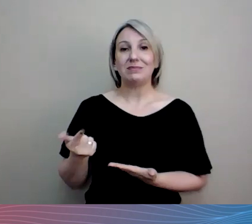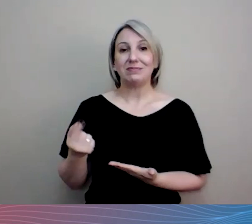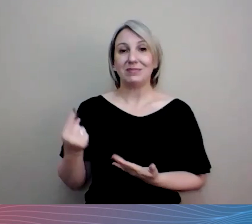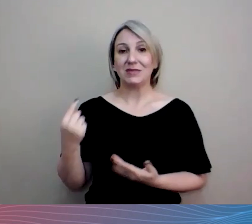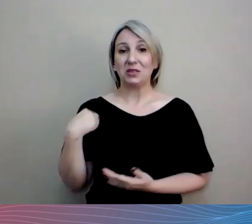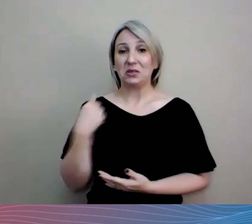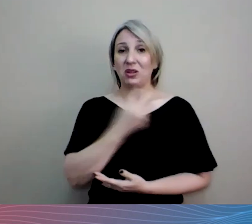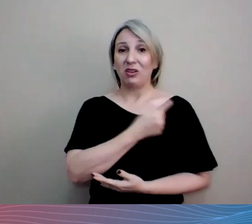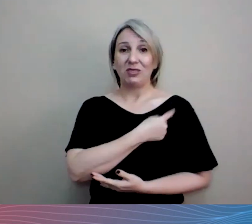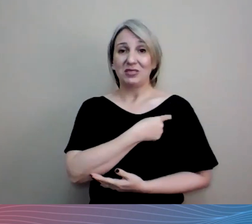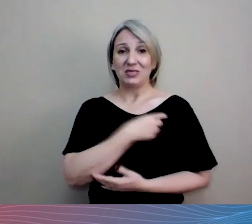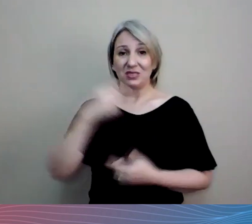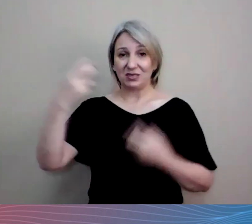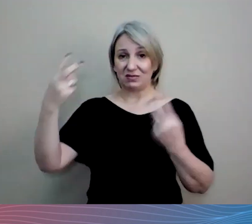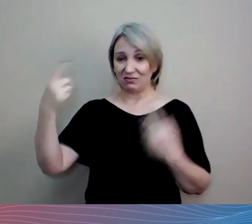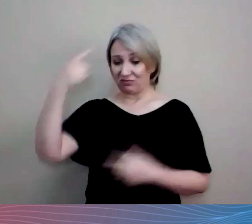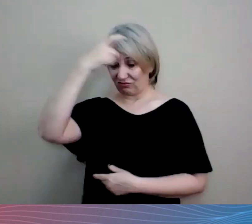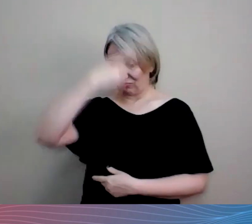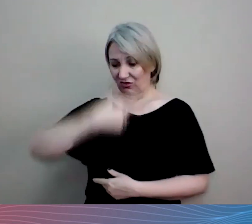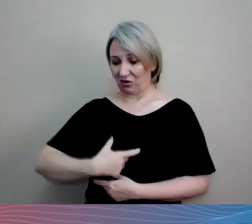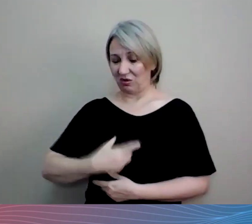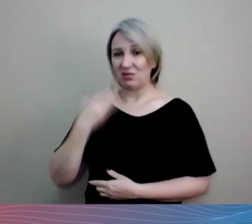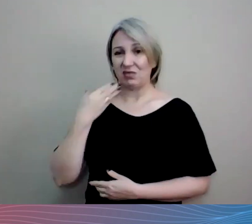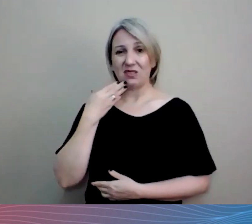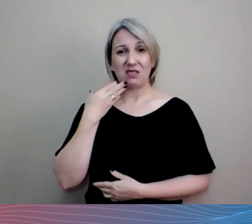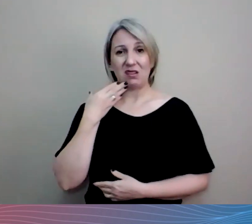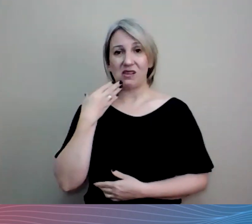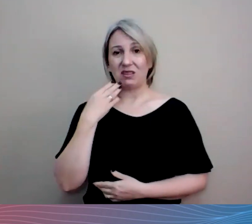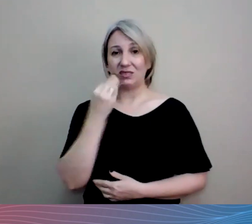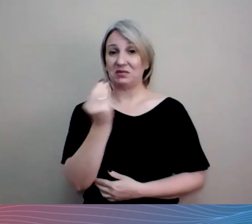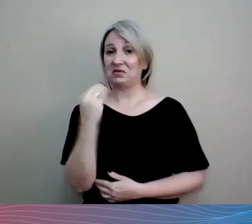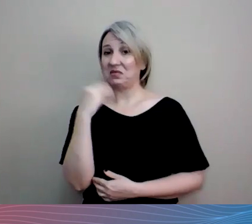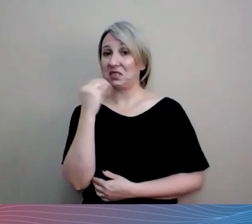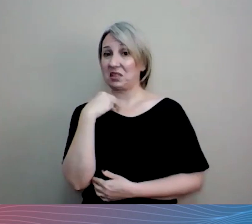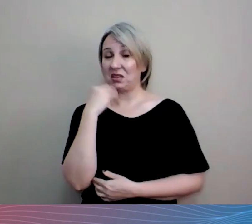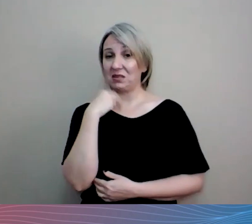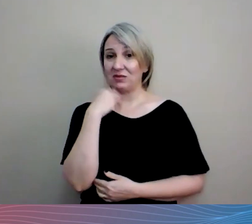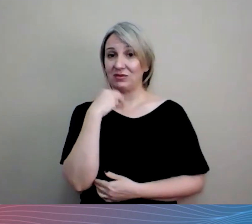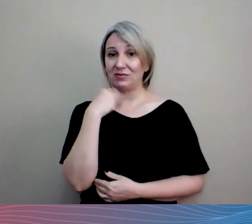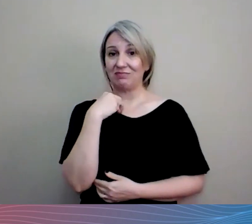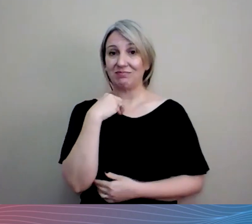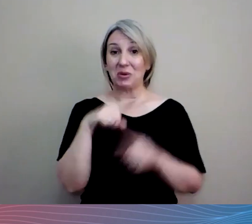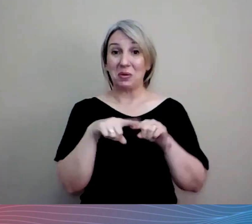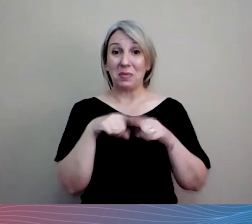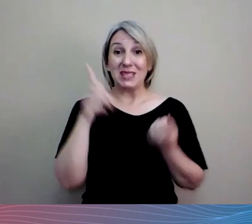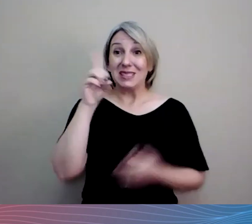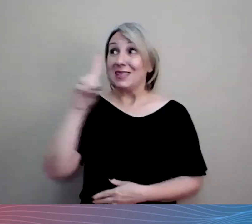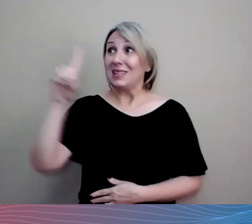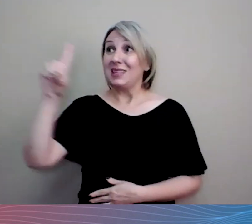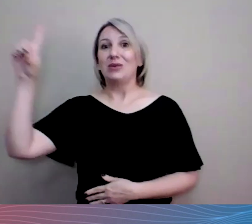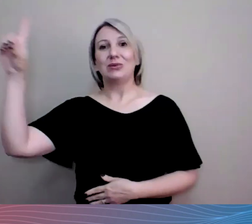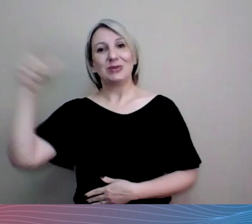Nada serviríamos para Ele, não é isso? Mas graças a Deus, irmãos, por causa disso, irmão, nós andamos